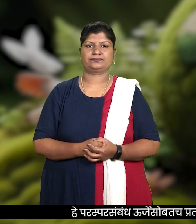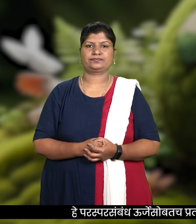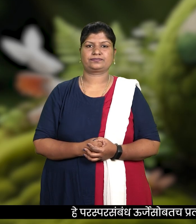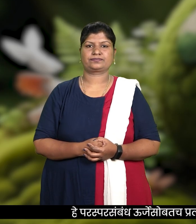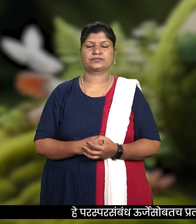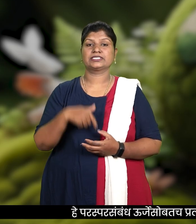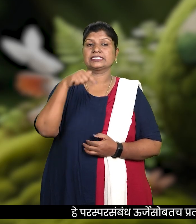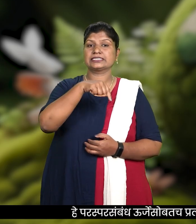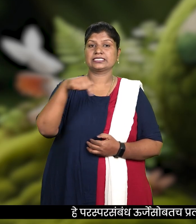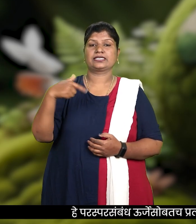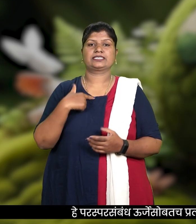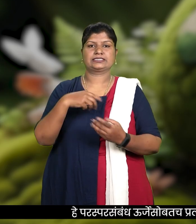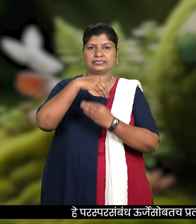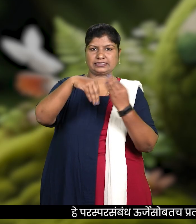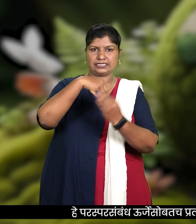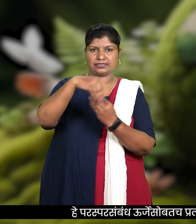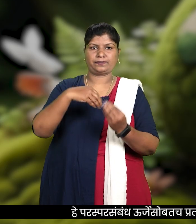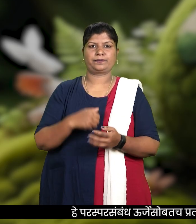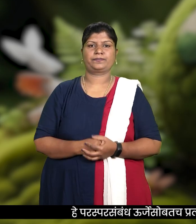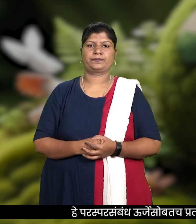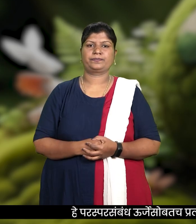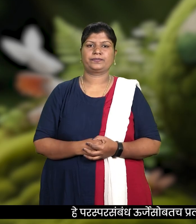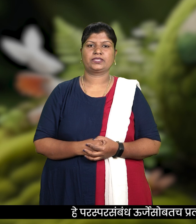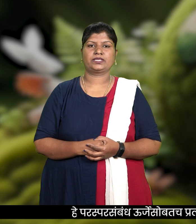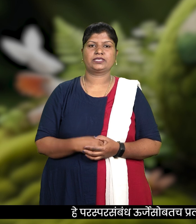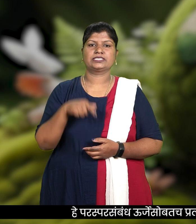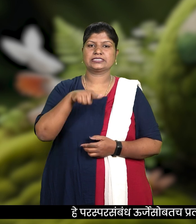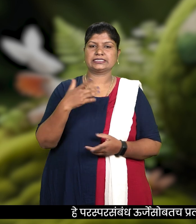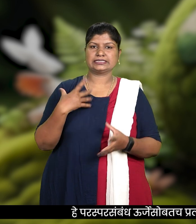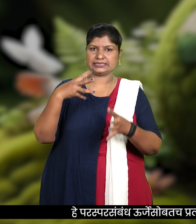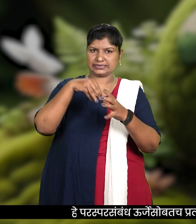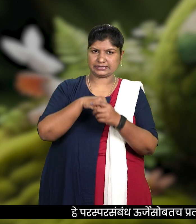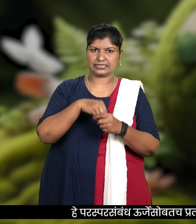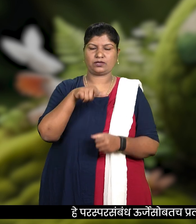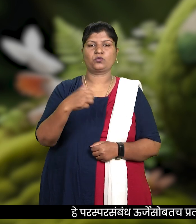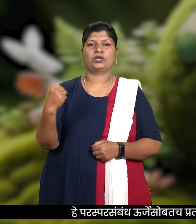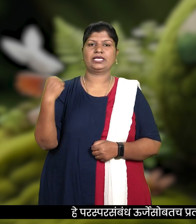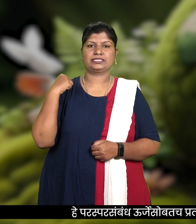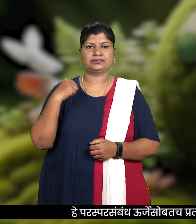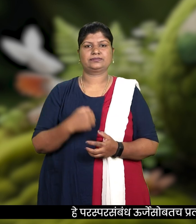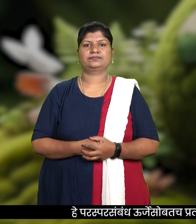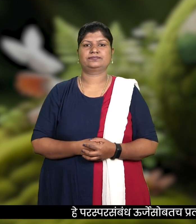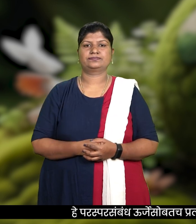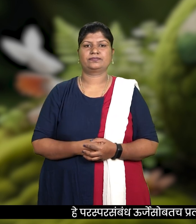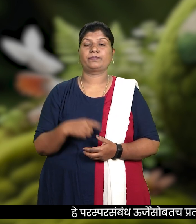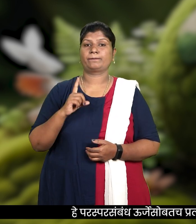हे परस्पर संबंध ऊर्जेसोबतच प्रत्येक ट्रॉफिक स्तरावरील व्यक्तींची संख्या आणि त्यांचे जैवभारही